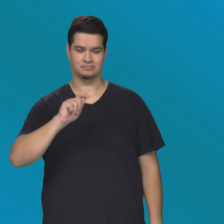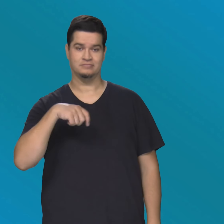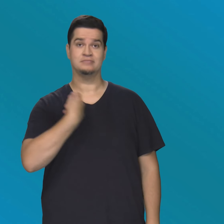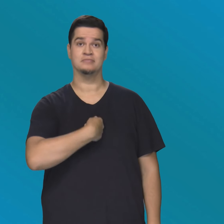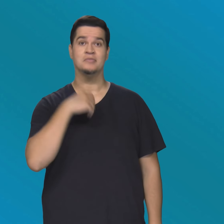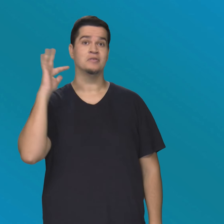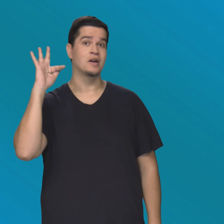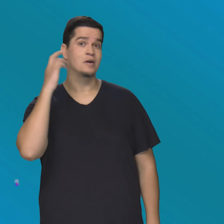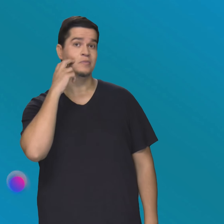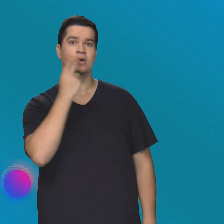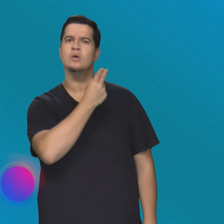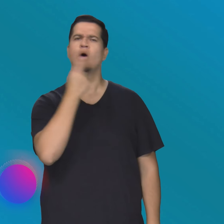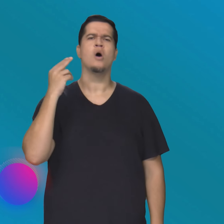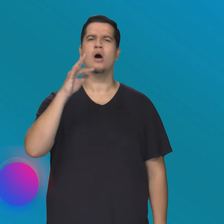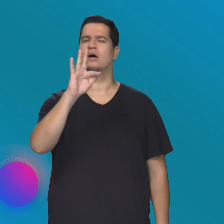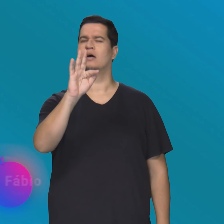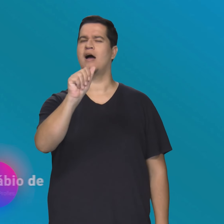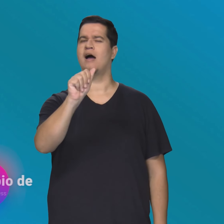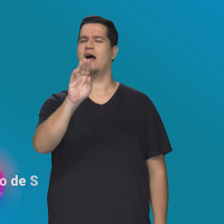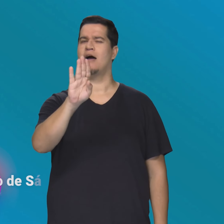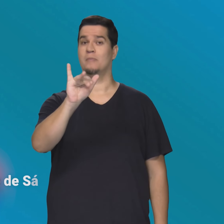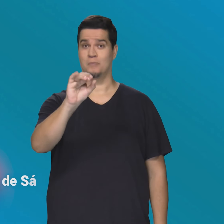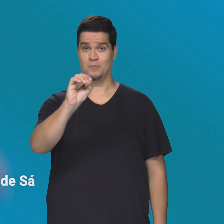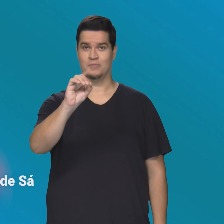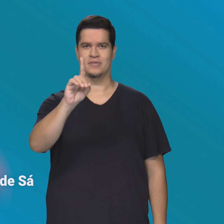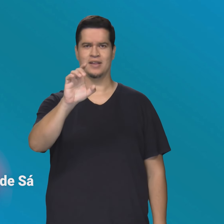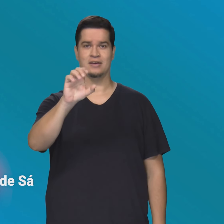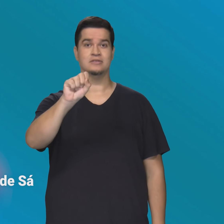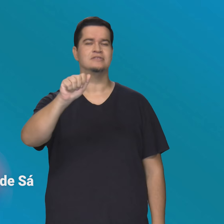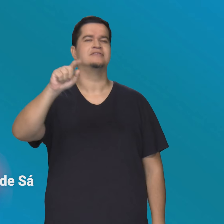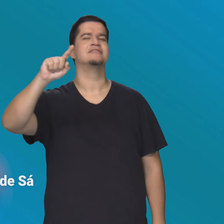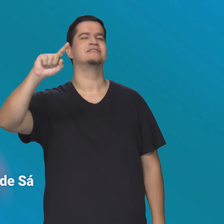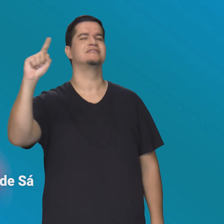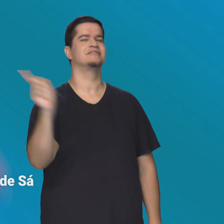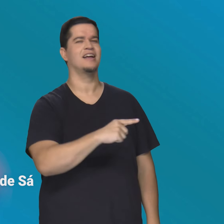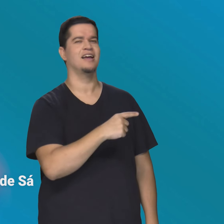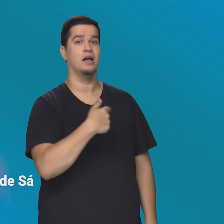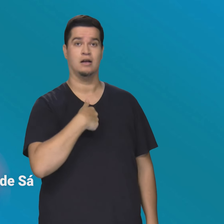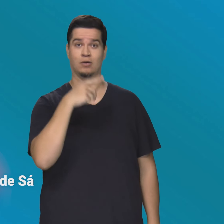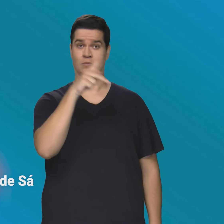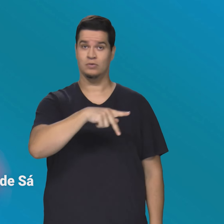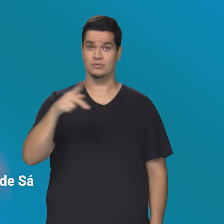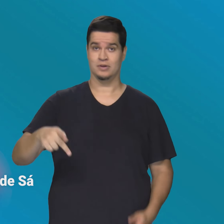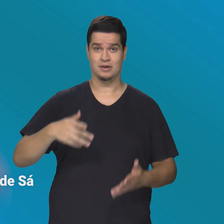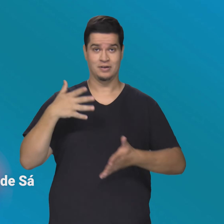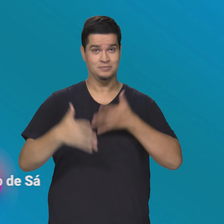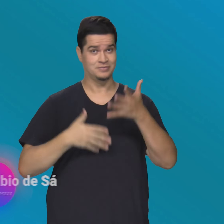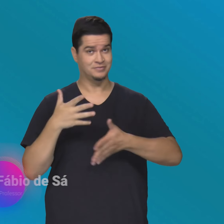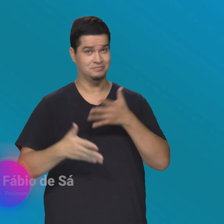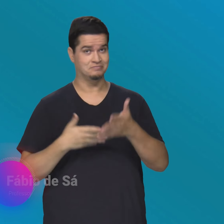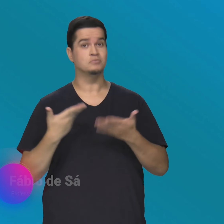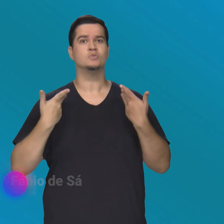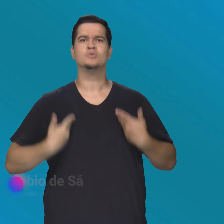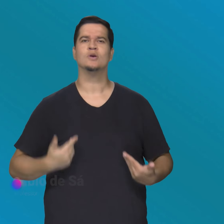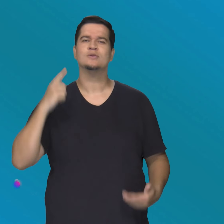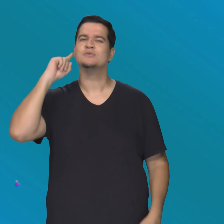Olá eu sou o Fábio de Sá Esse é o meu sinal eu sou surdo e o seu professor de